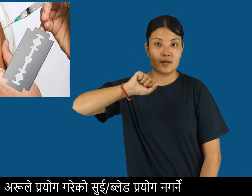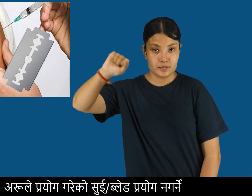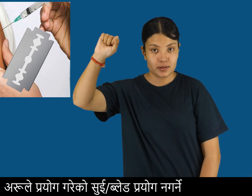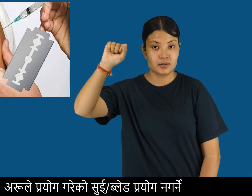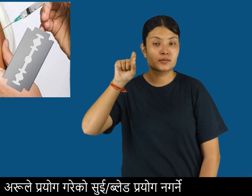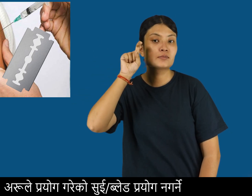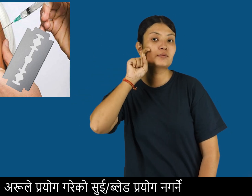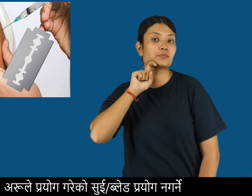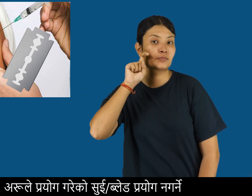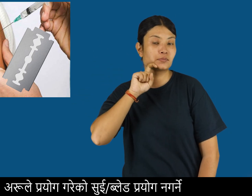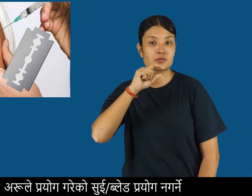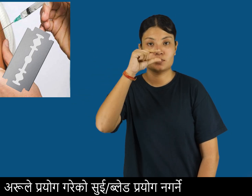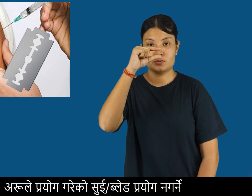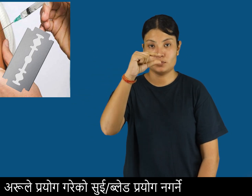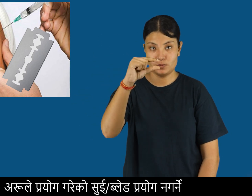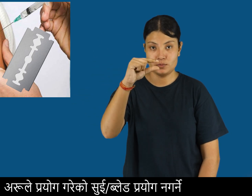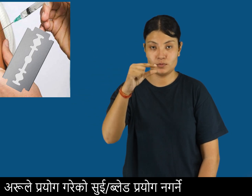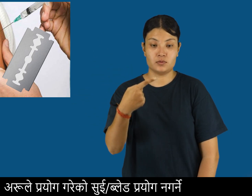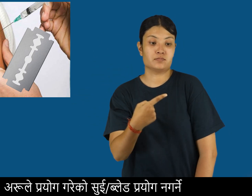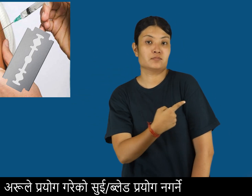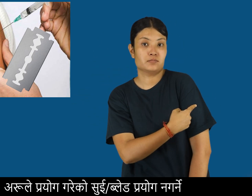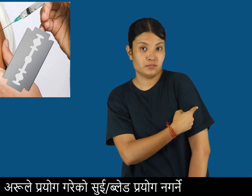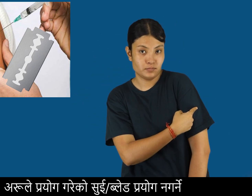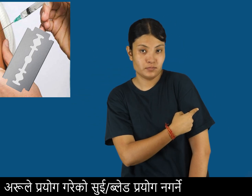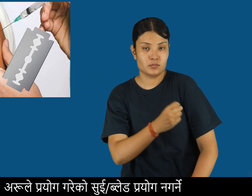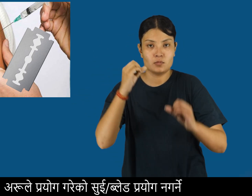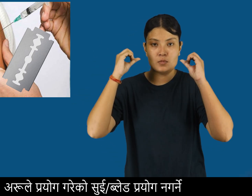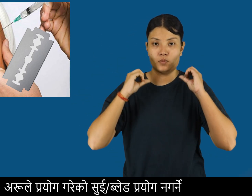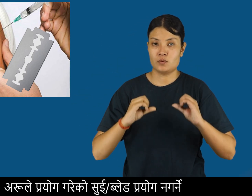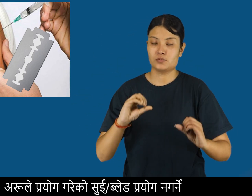अरूले प्रयोग गरेको सुई अथवा ब्लेड प्रयोग नगर्ने,